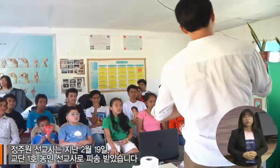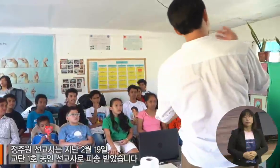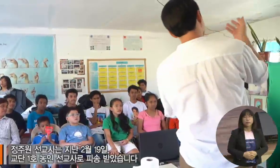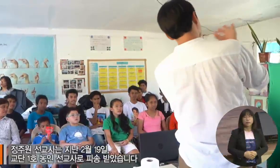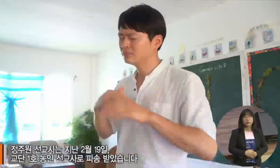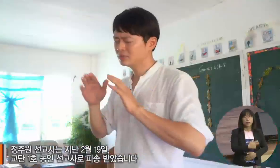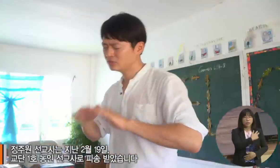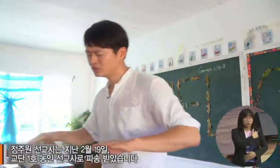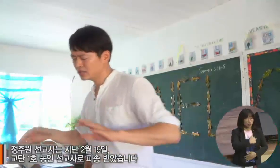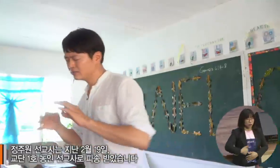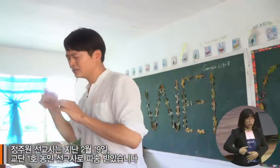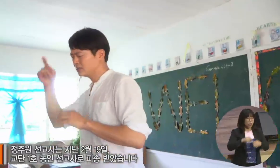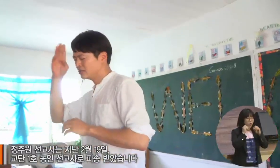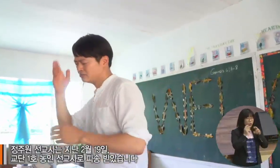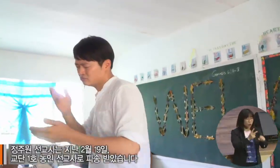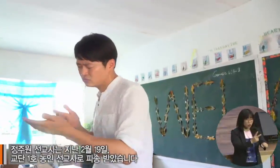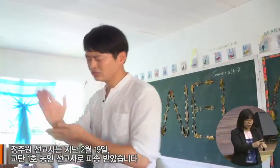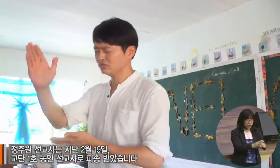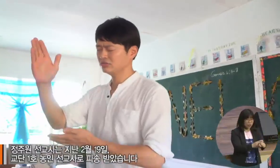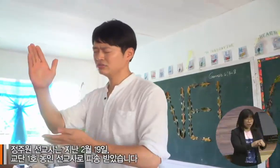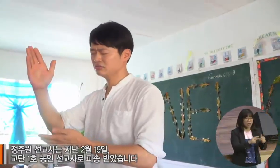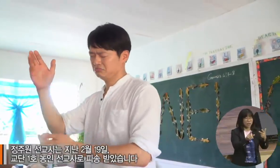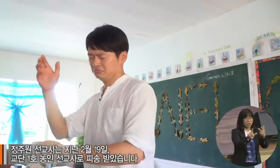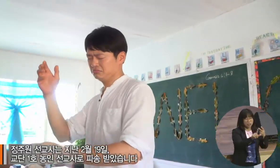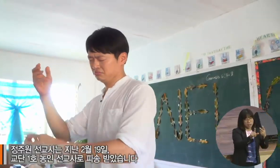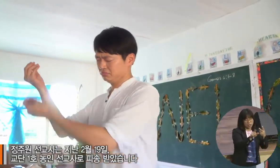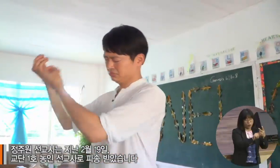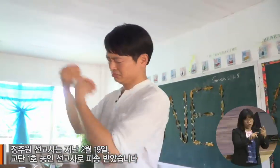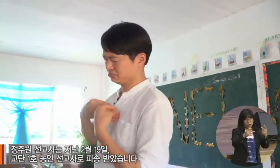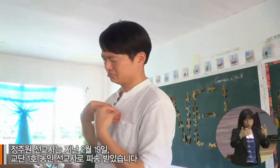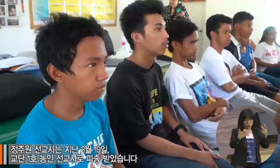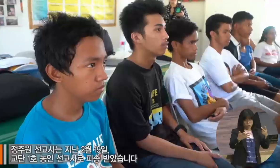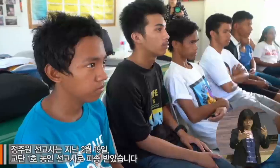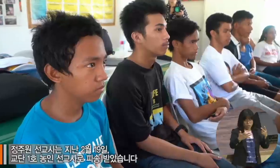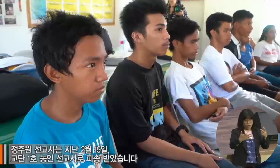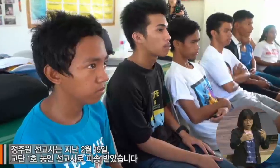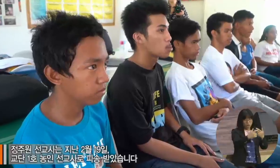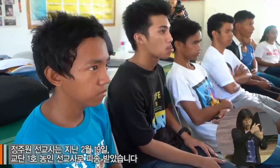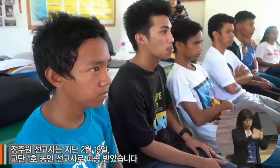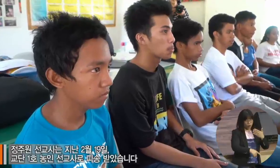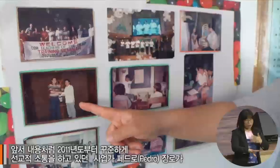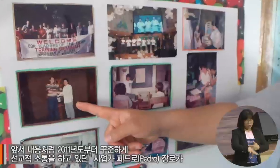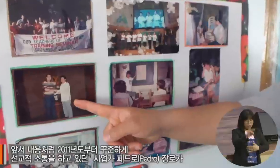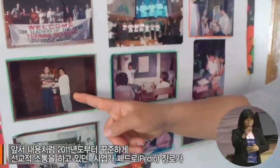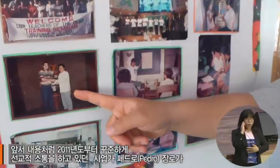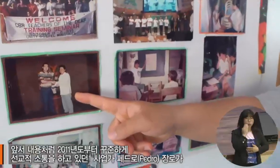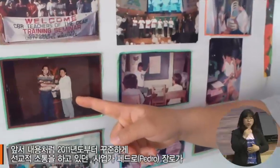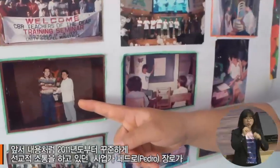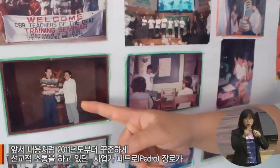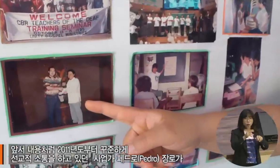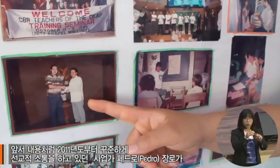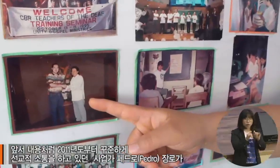선교사는 지난 2월 19일 교단 1호 농인 선교사로 파송되었습니다. 앞서